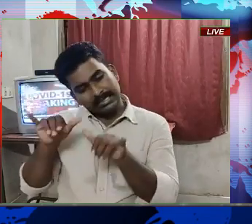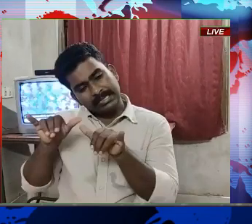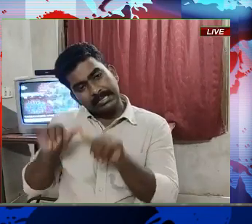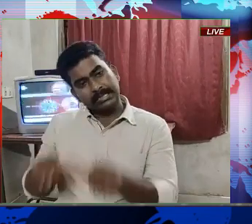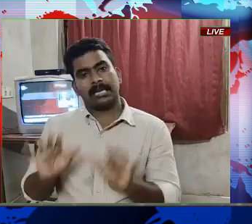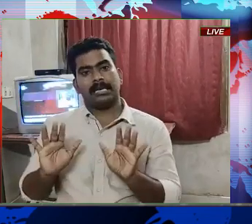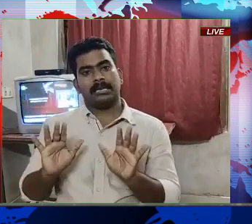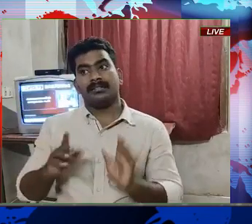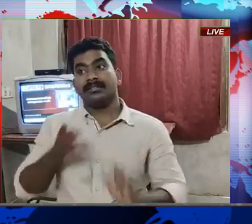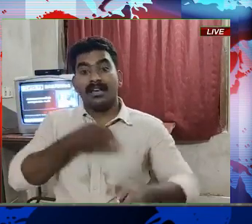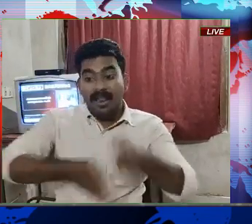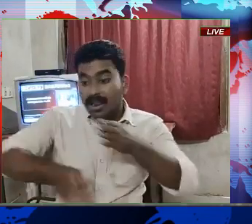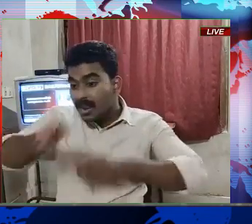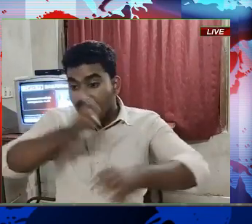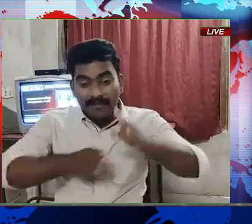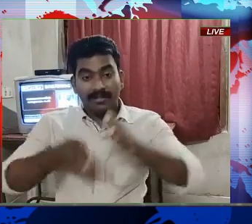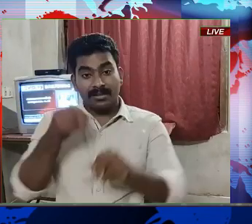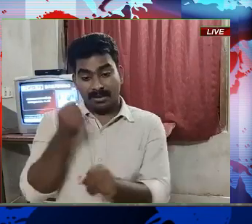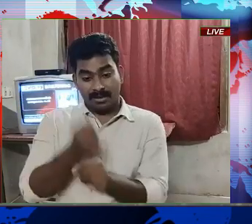ഏതാണത്?